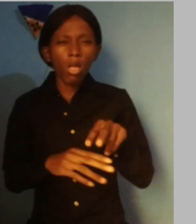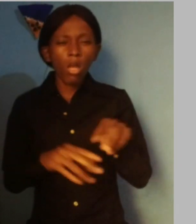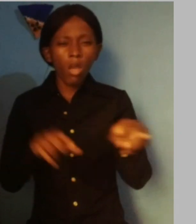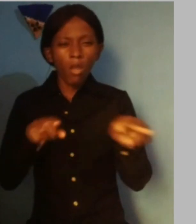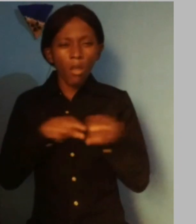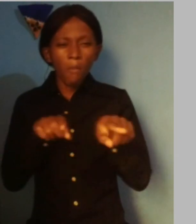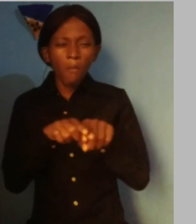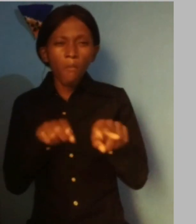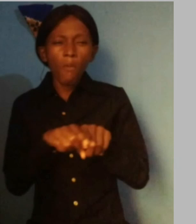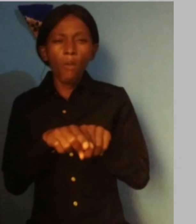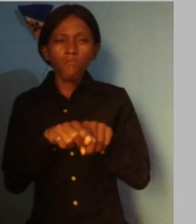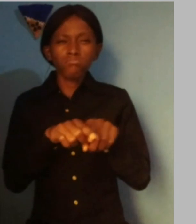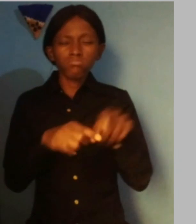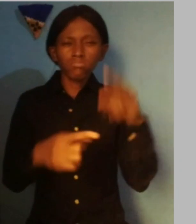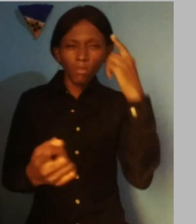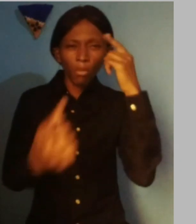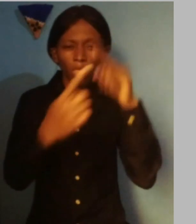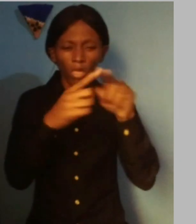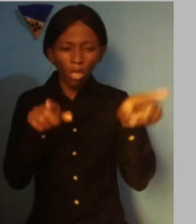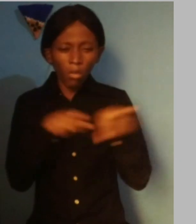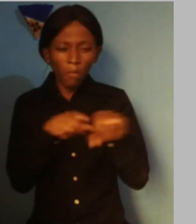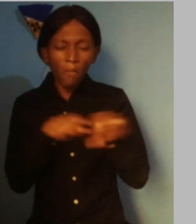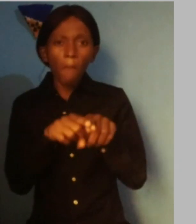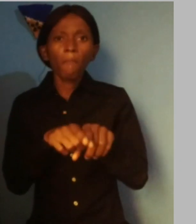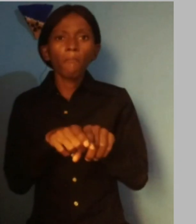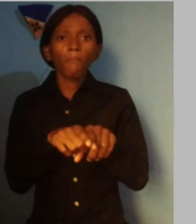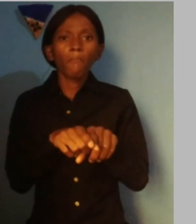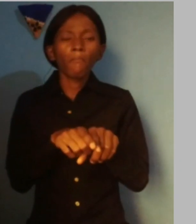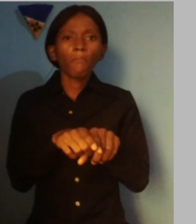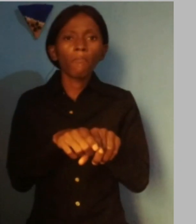portée par la version originale en français.